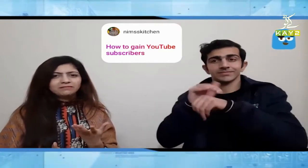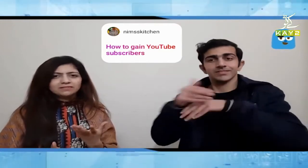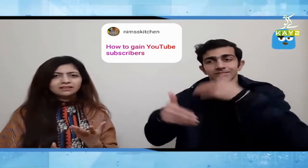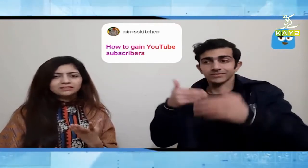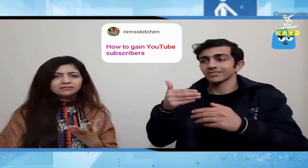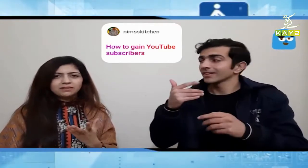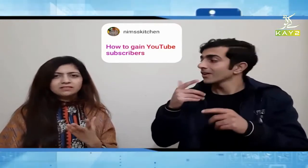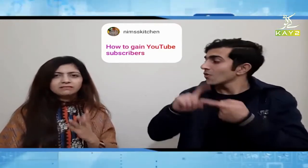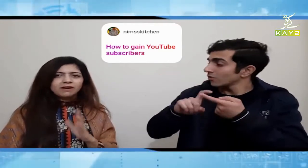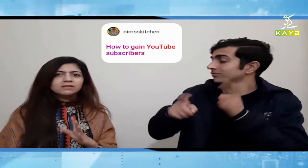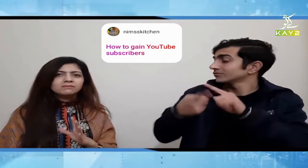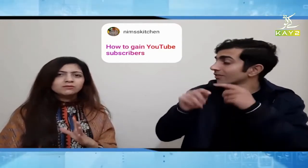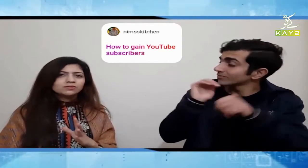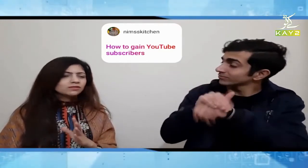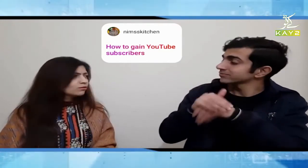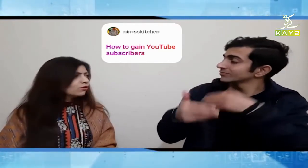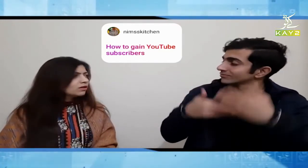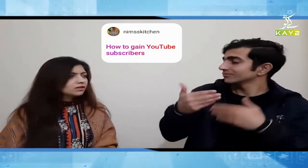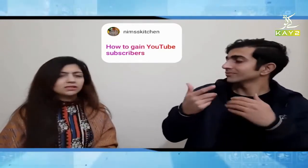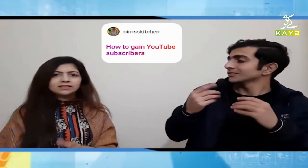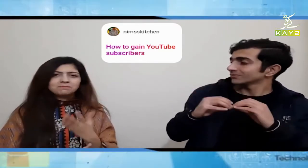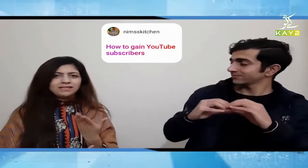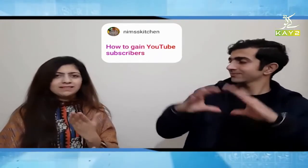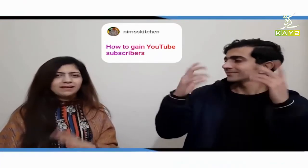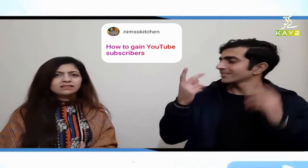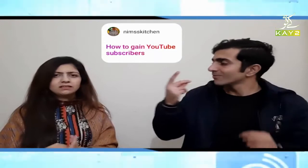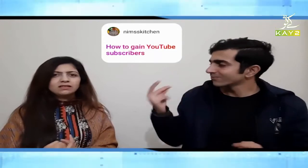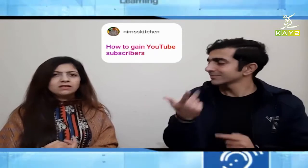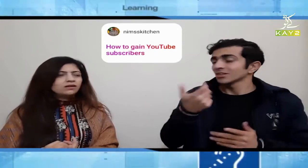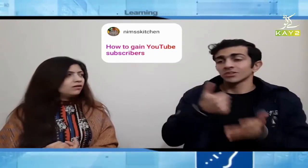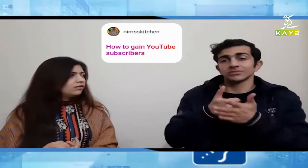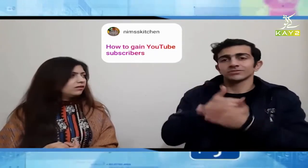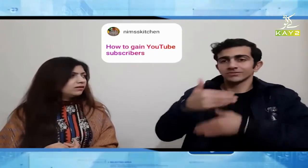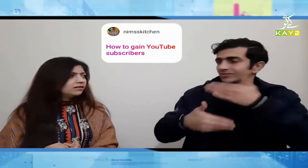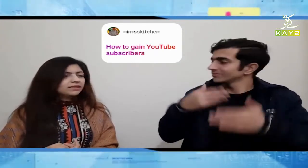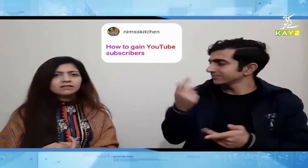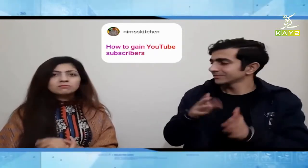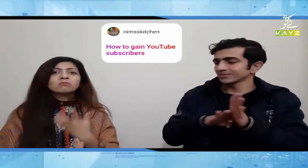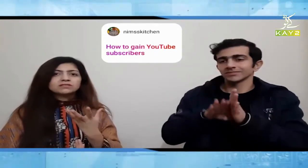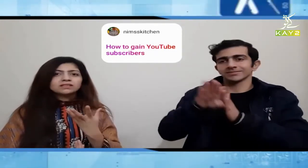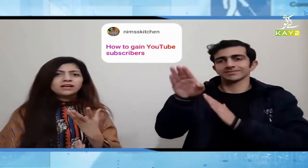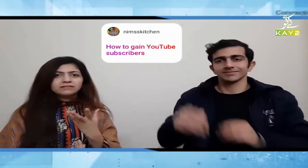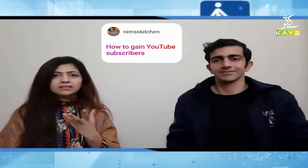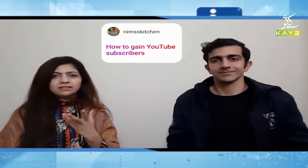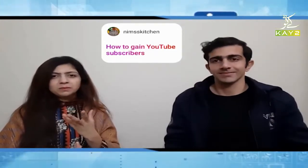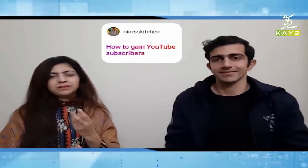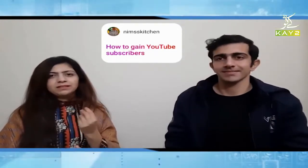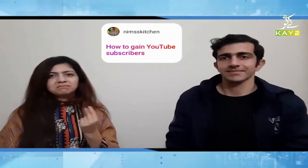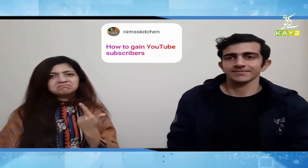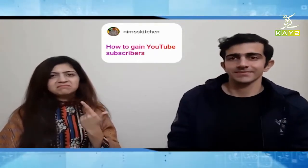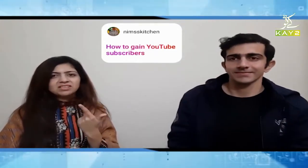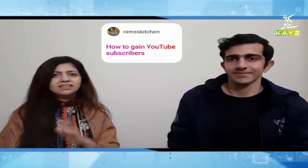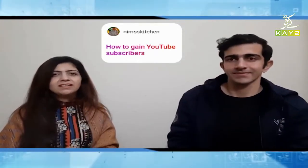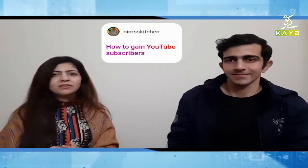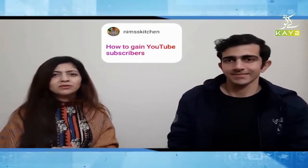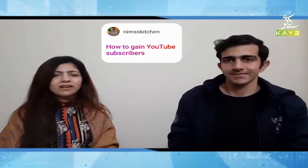अपने ज़्यादातर फ्रेंड्स एंड फैमिली में ही उस चीज़ को करता था कि प्लीज़ लाइक कर दें, और लेकिन बहुत ज़्यादा एफर्ट करनी पड़ती